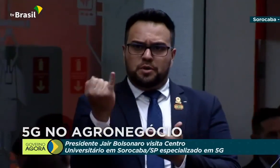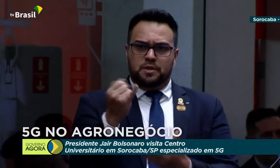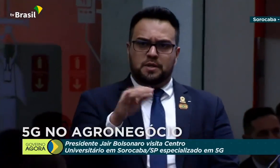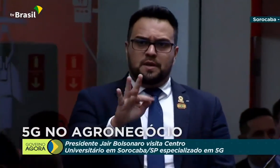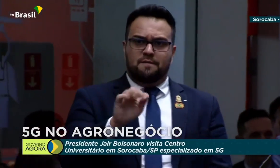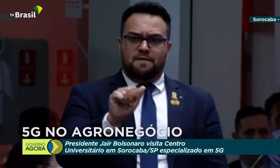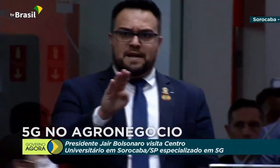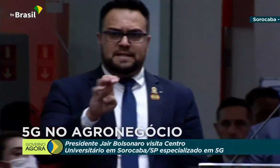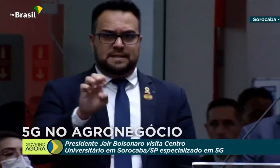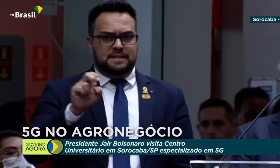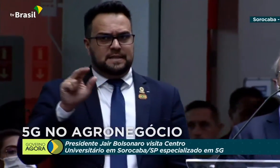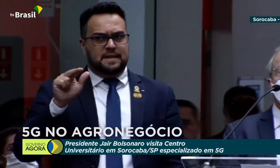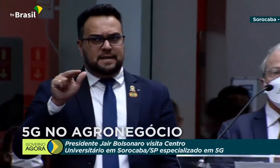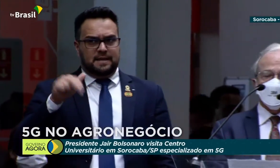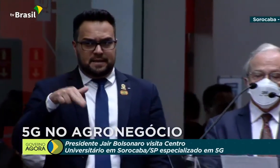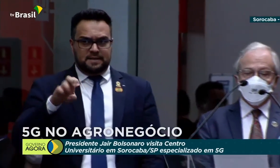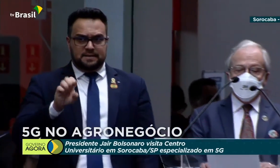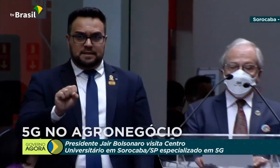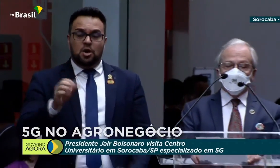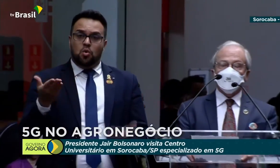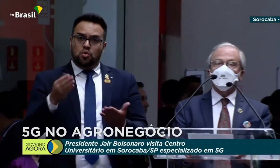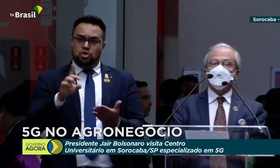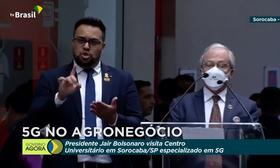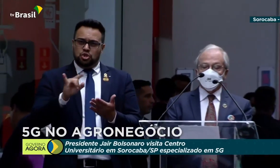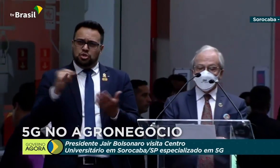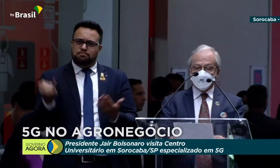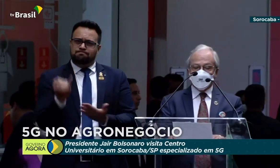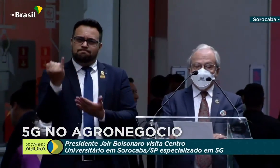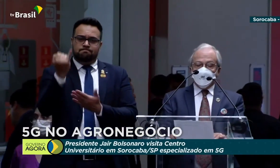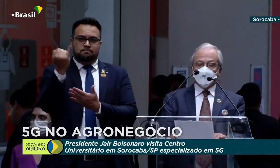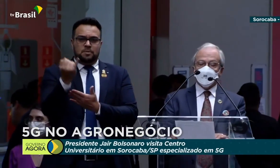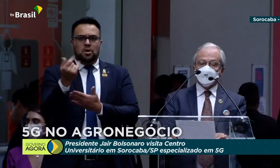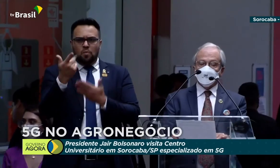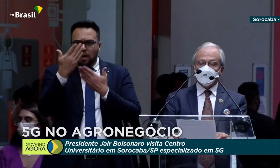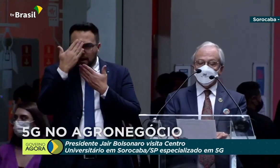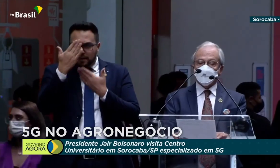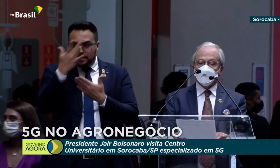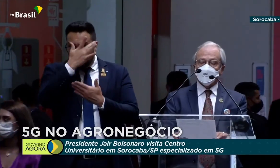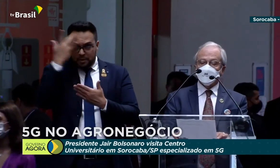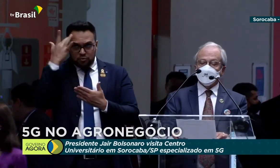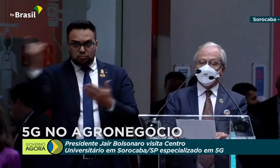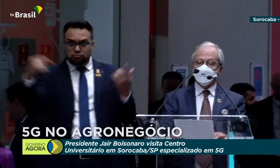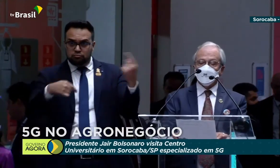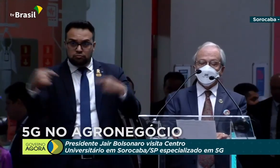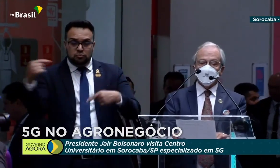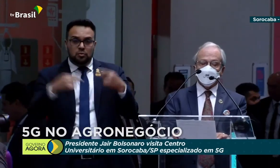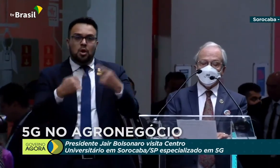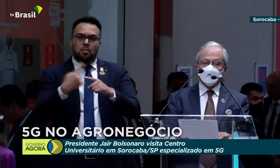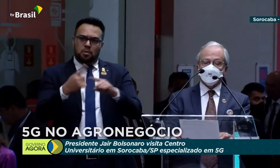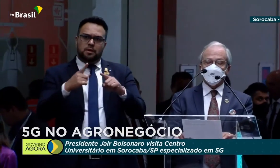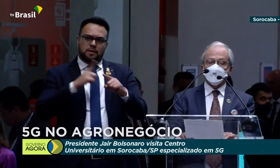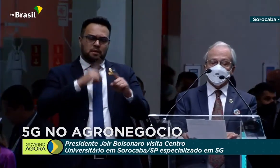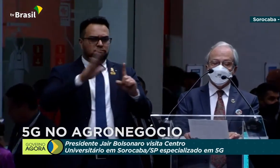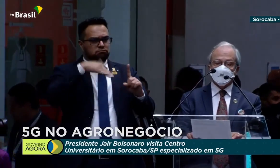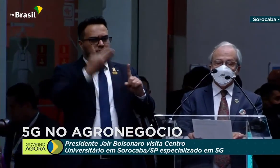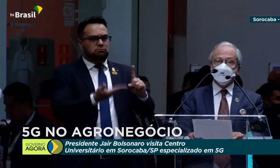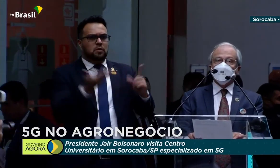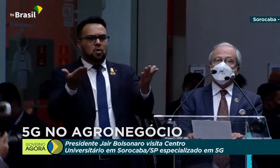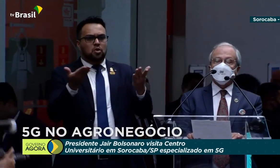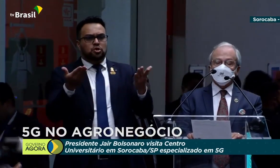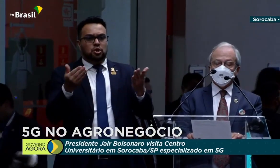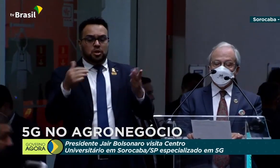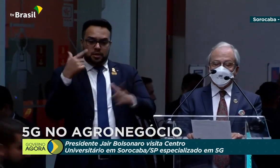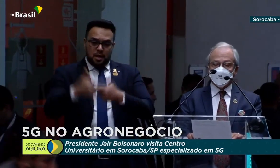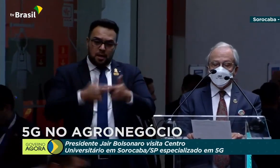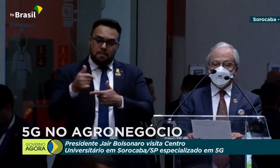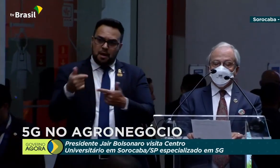Agradeço respeitosamente a presença de todos, que muito nos honram, pois reconhecem o trabalho de uma equipe de colaboradores e professores